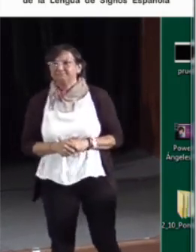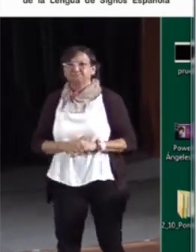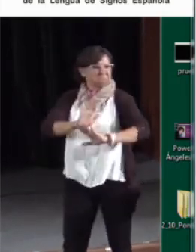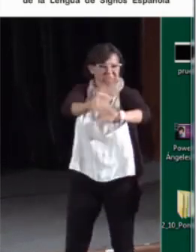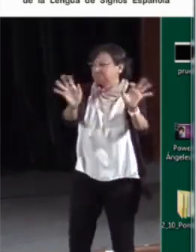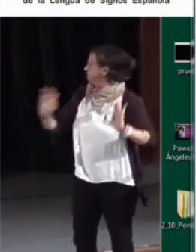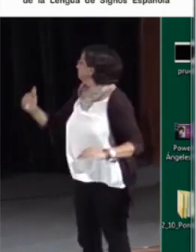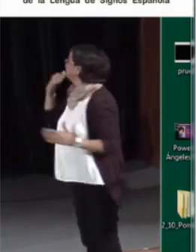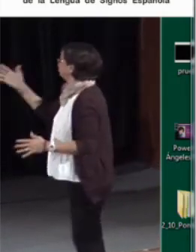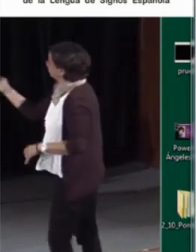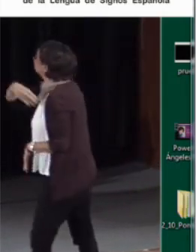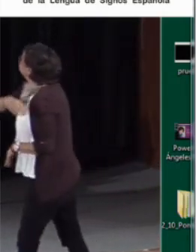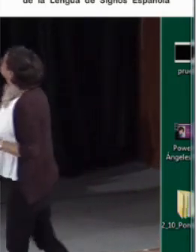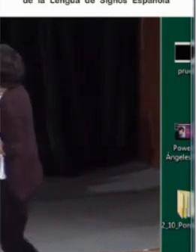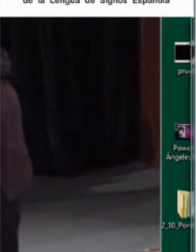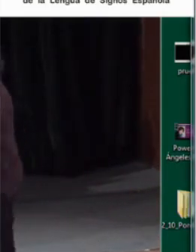empezamos nuestro trabajo.